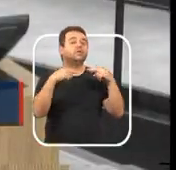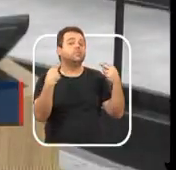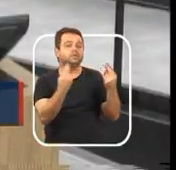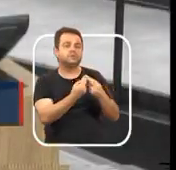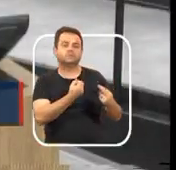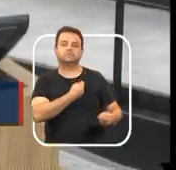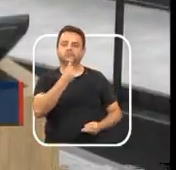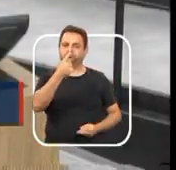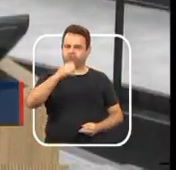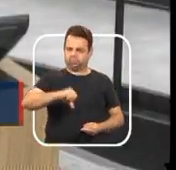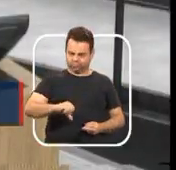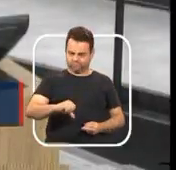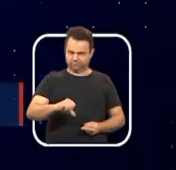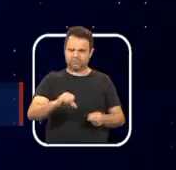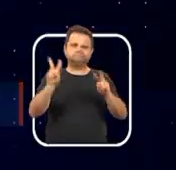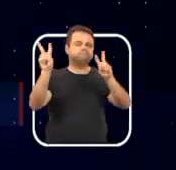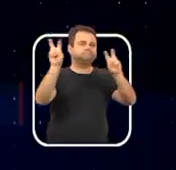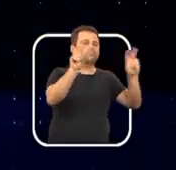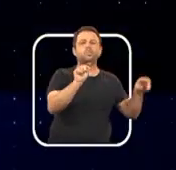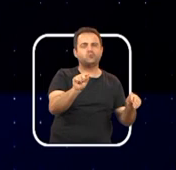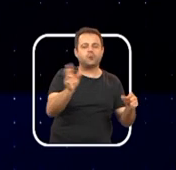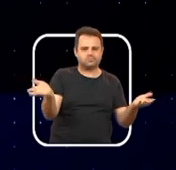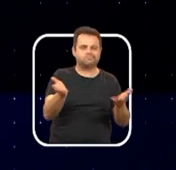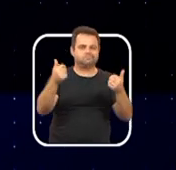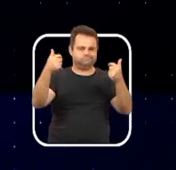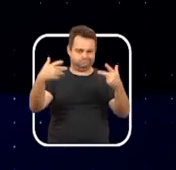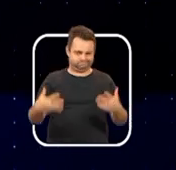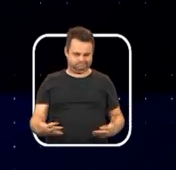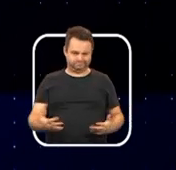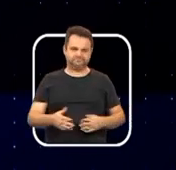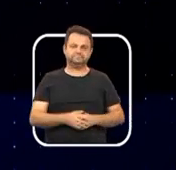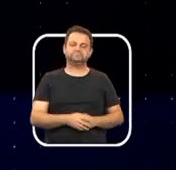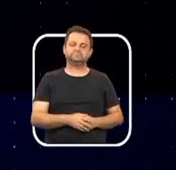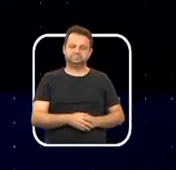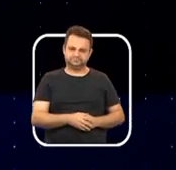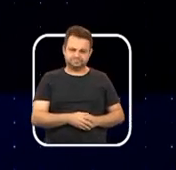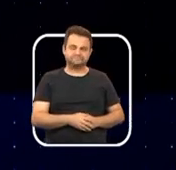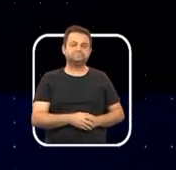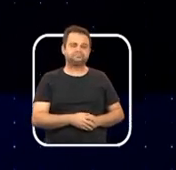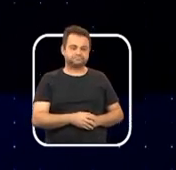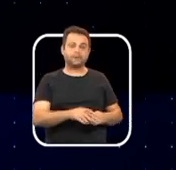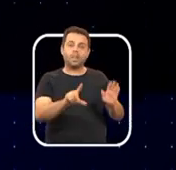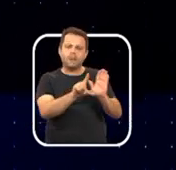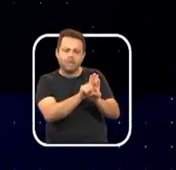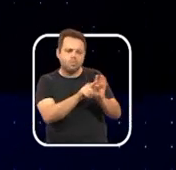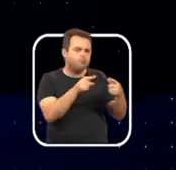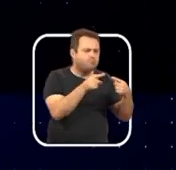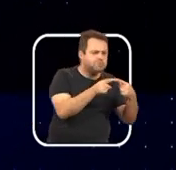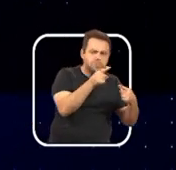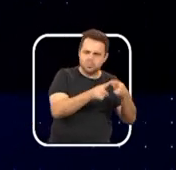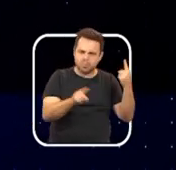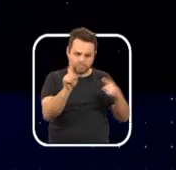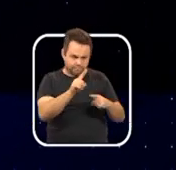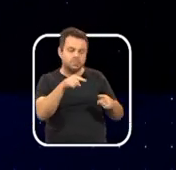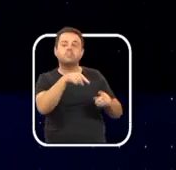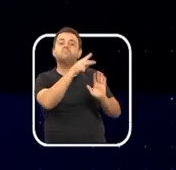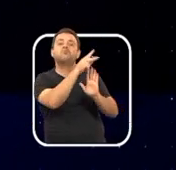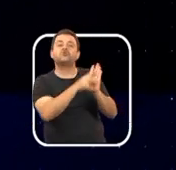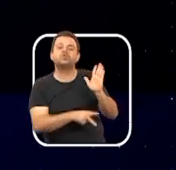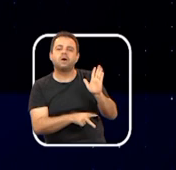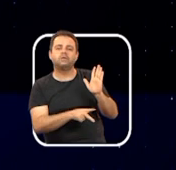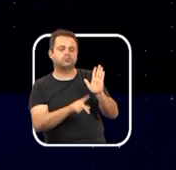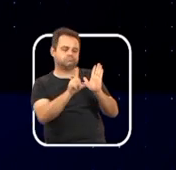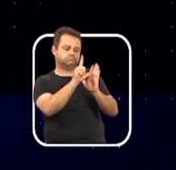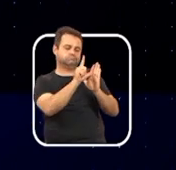de 2024. Confira. Em primeira discussão, foi aprovado o projeto de lei complementar